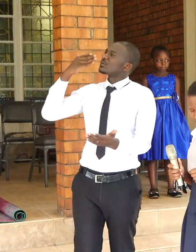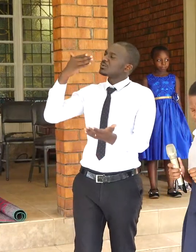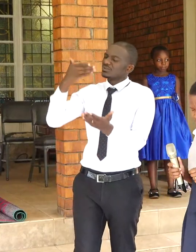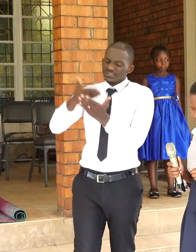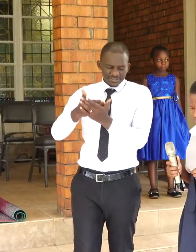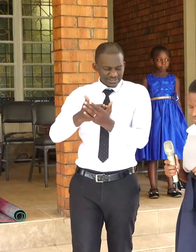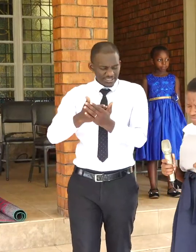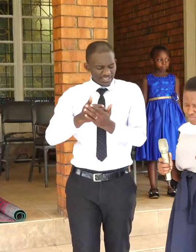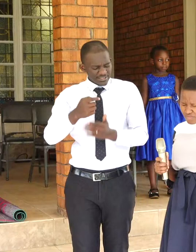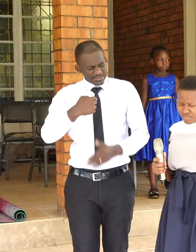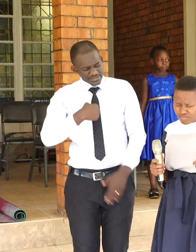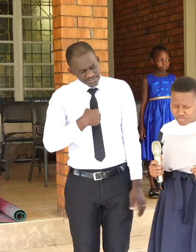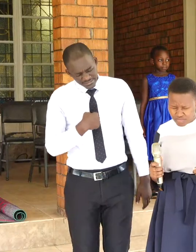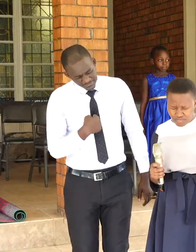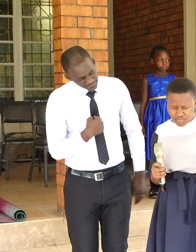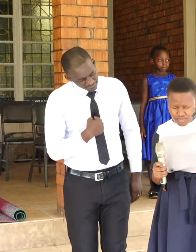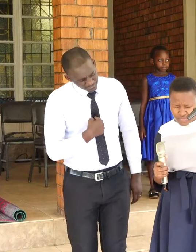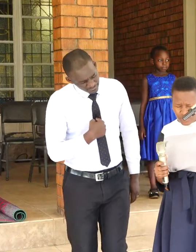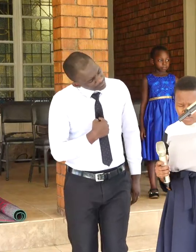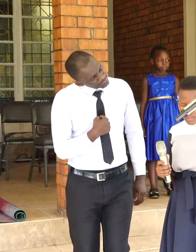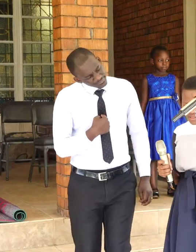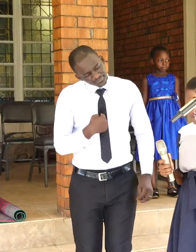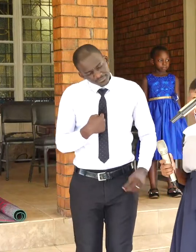obadde mulungi jendi